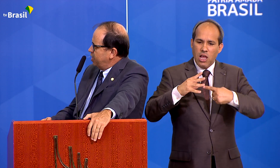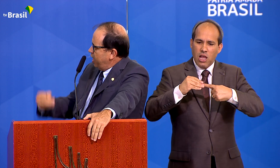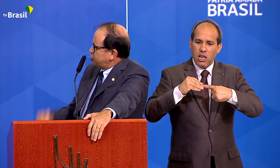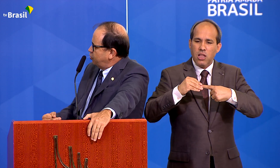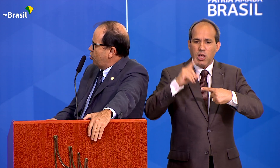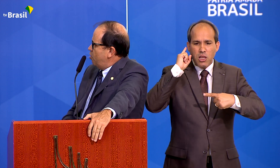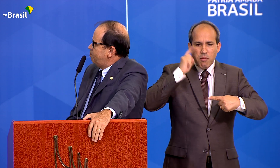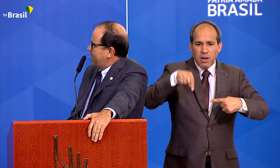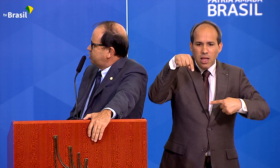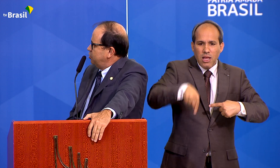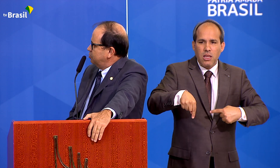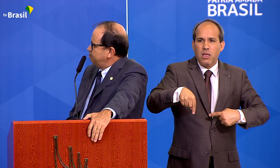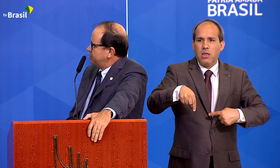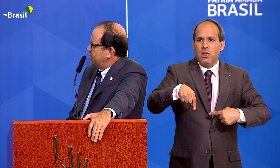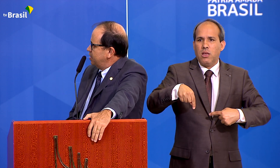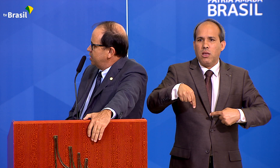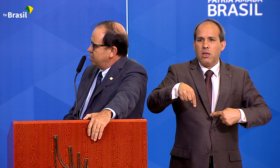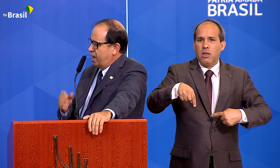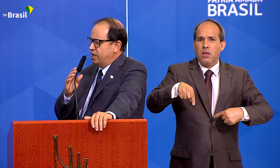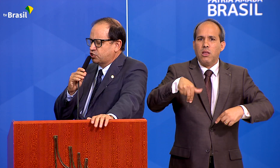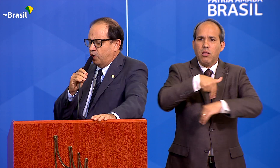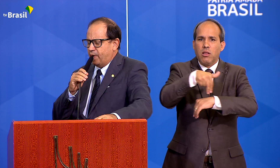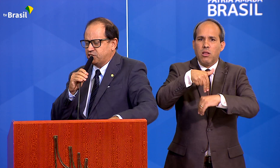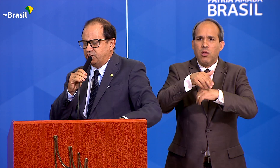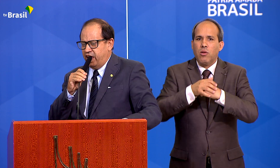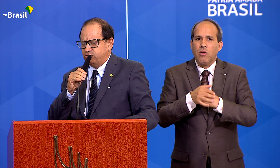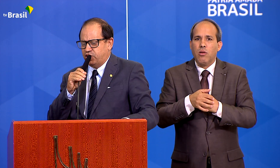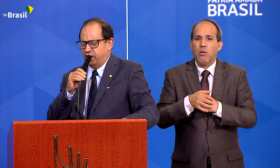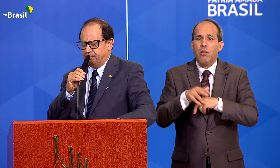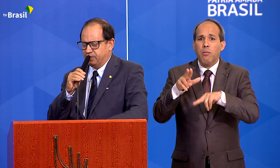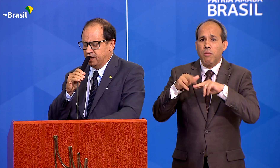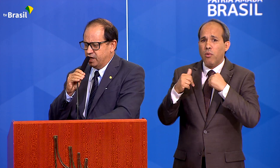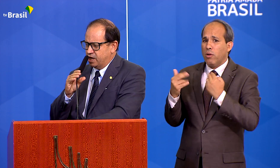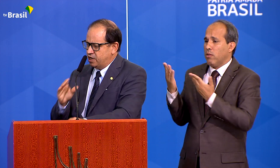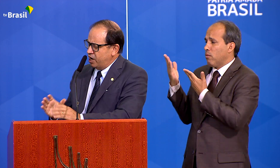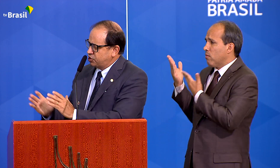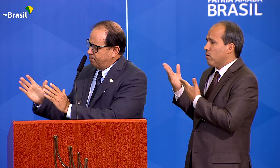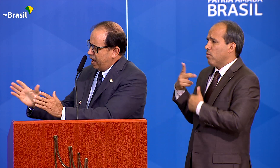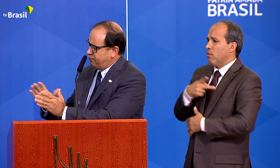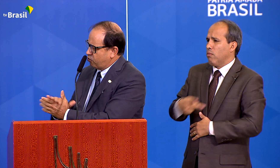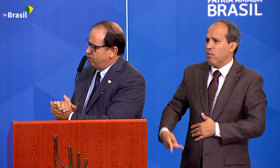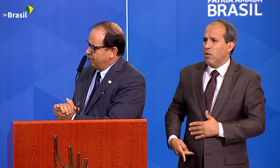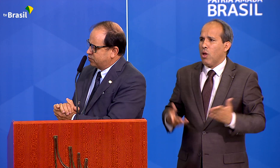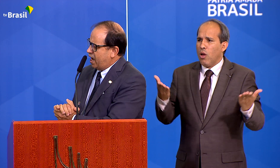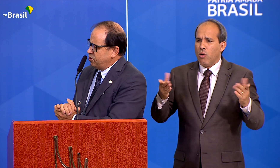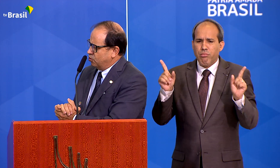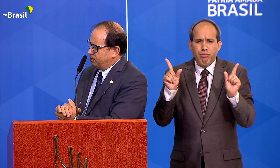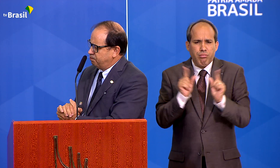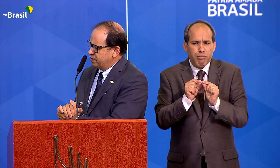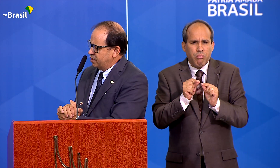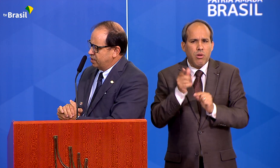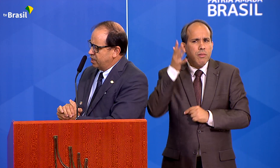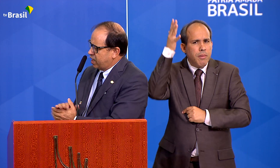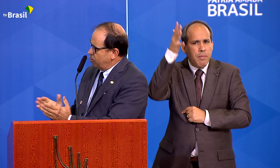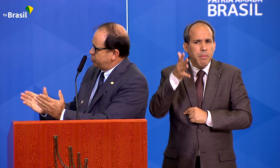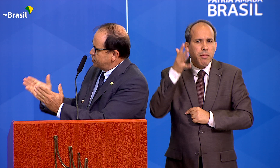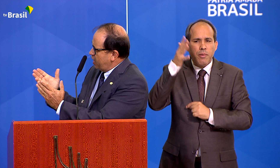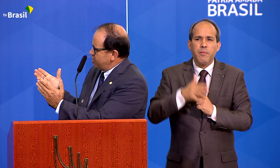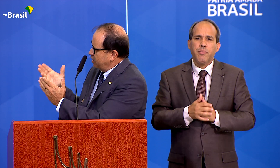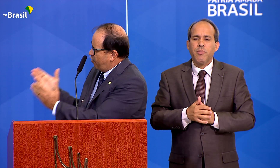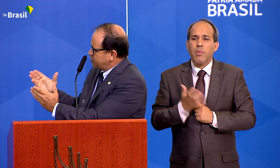governa e se tornar um pátrio E aí sua Presidente nesse breve comentário